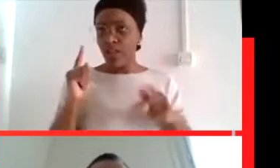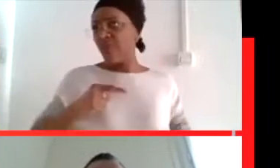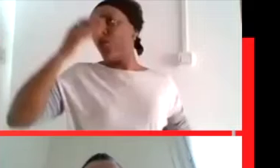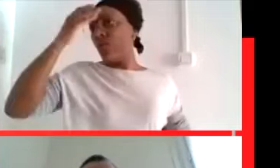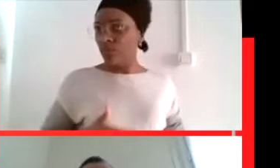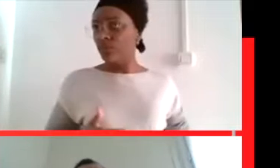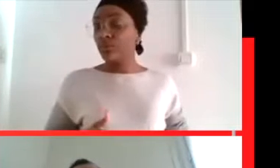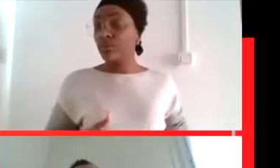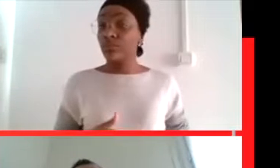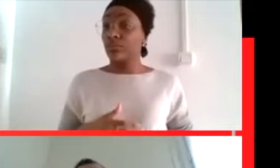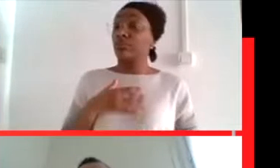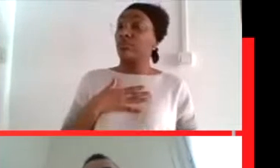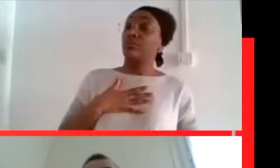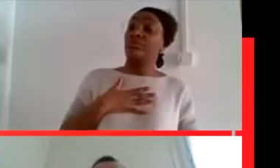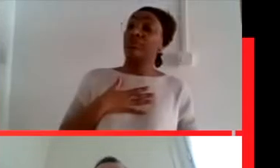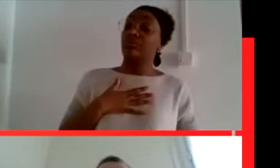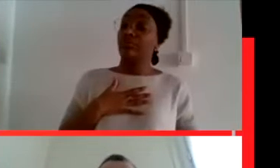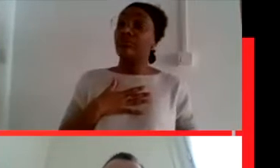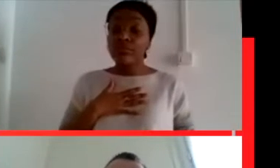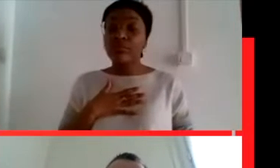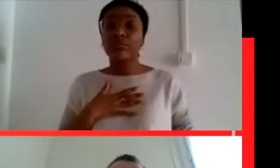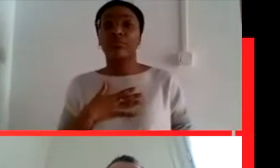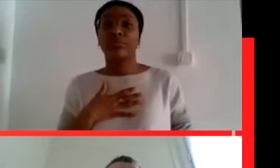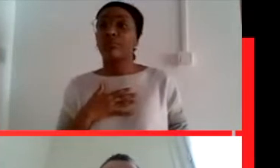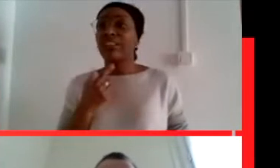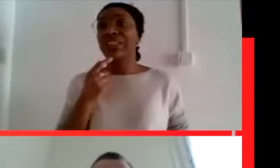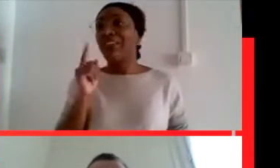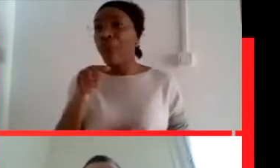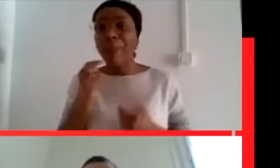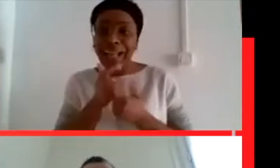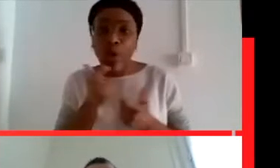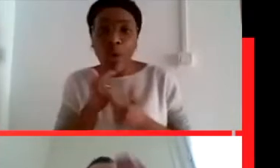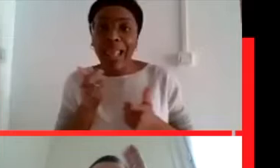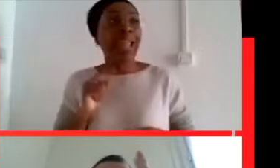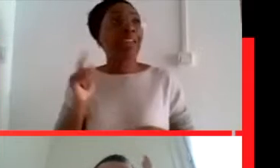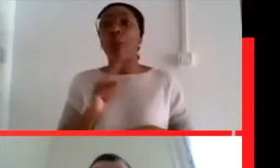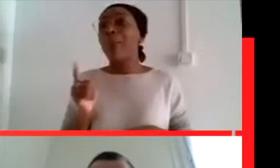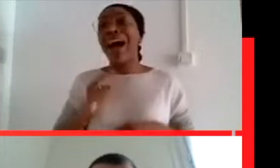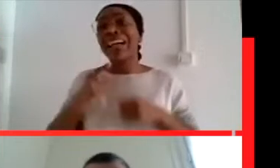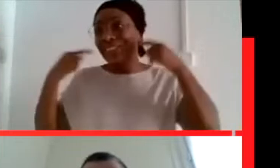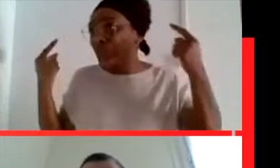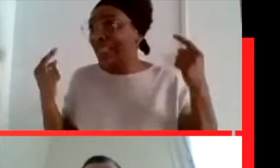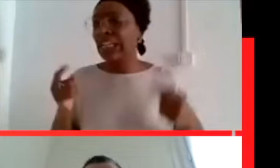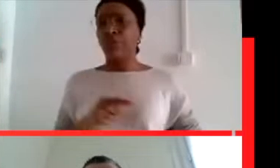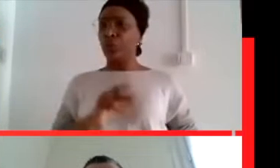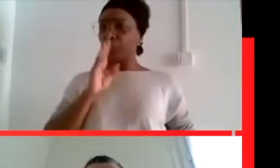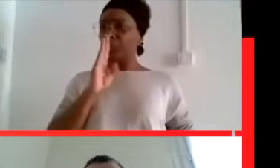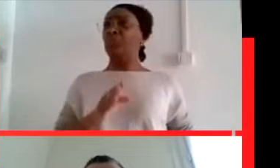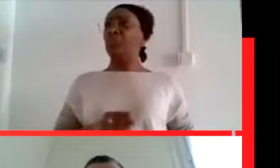circonstances». En clair, ne rigolez avec personne, soyez droit comme un i,